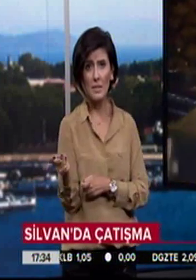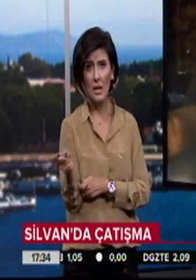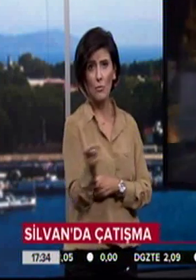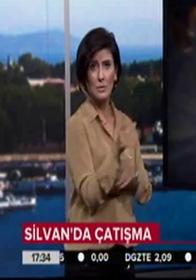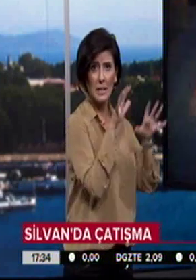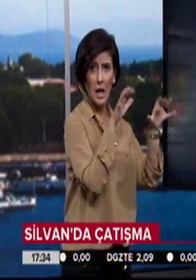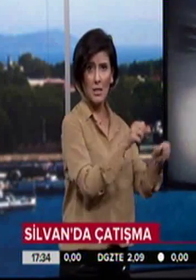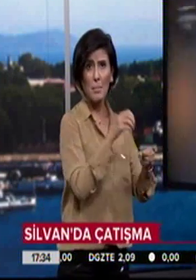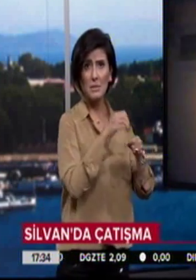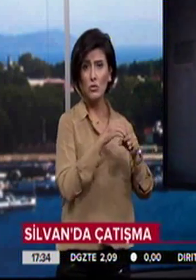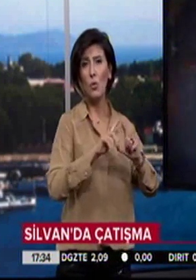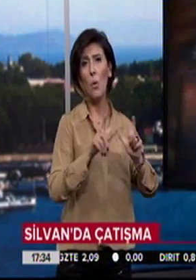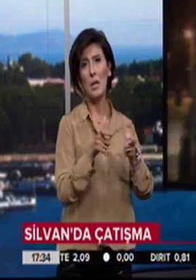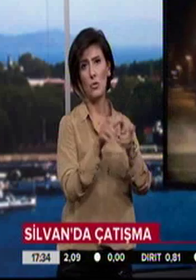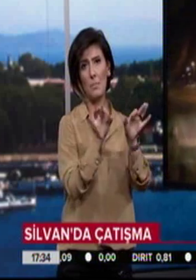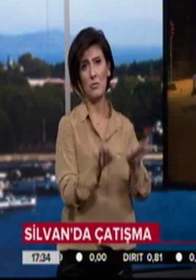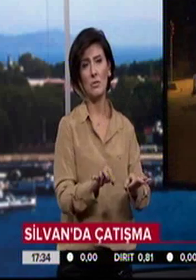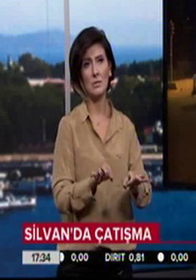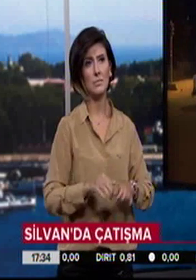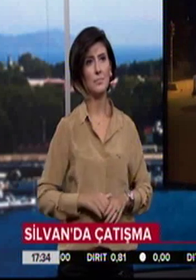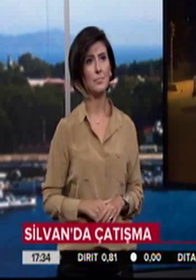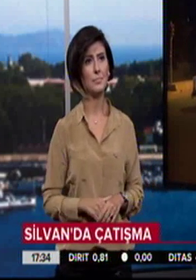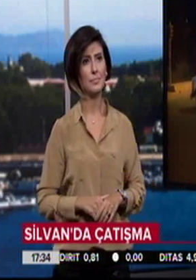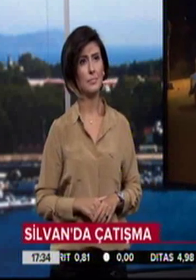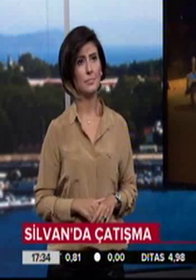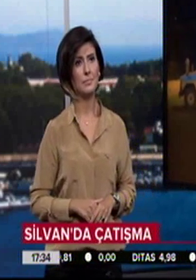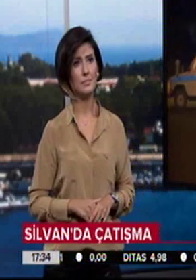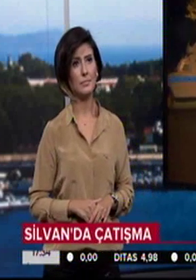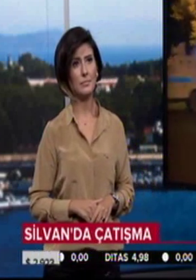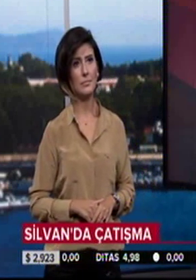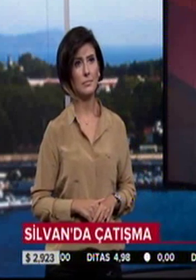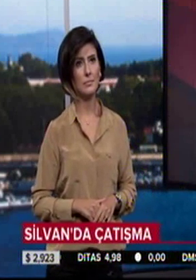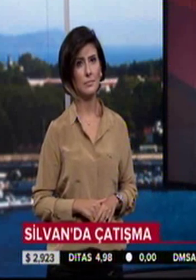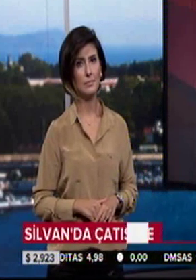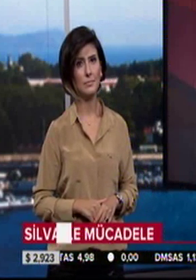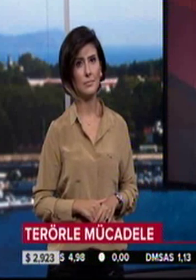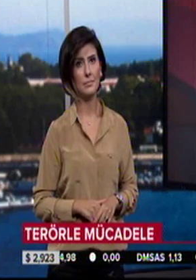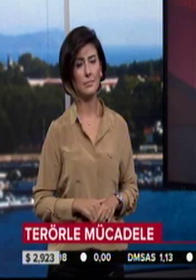Kaçan teröristlerin yakalanması için operasyon başlatıldı.